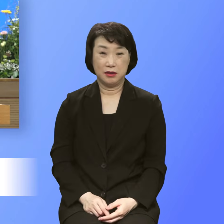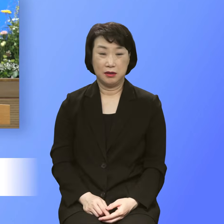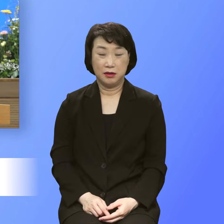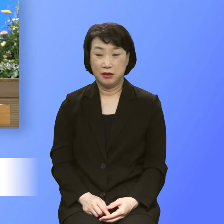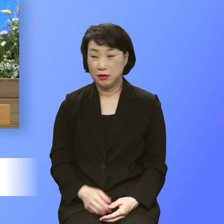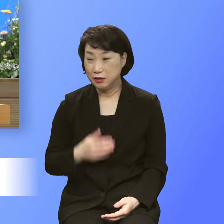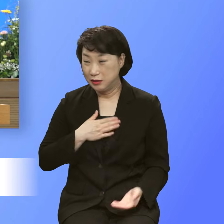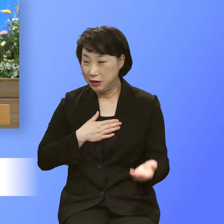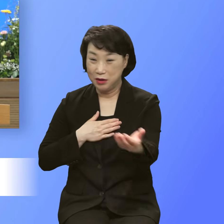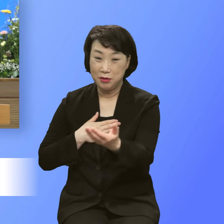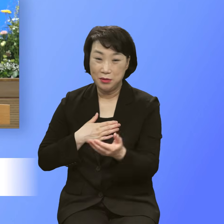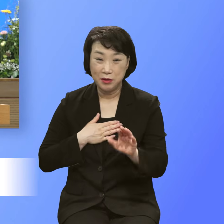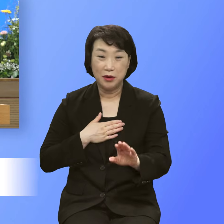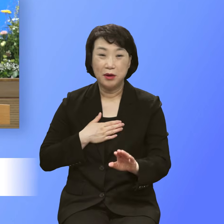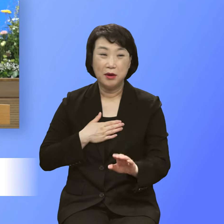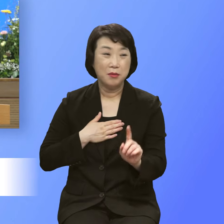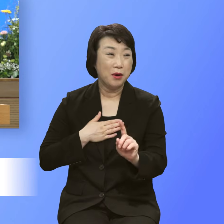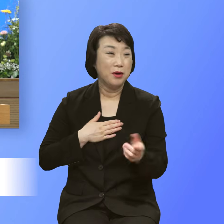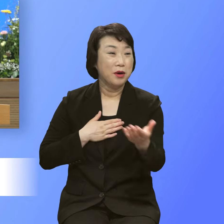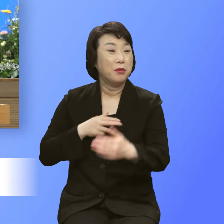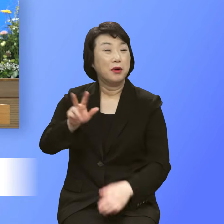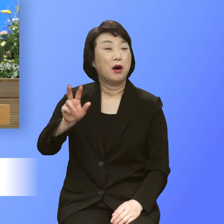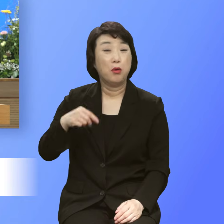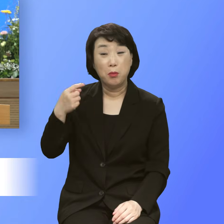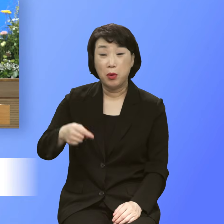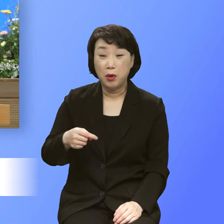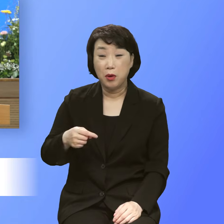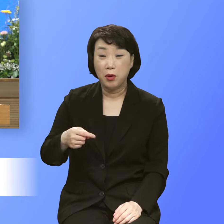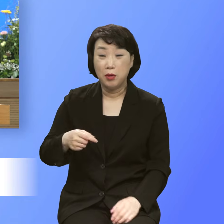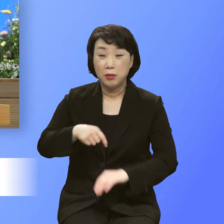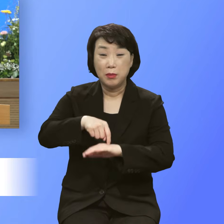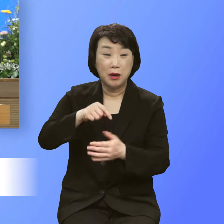그런데 여러분은 무슨 각오가 있어?